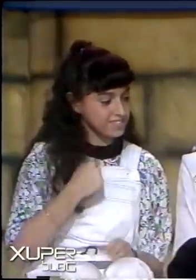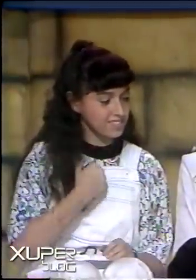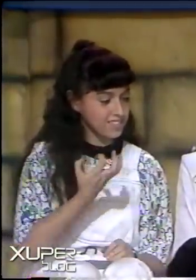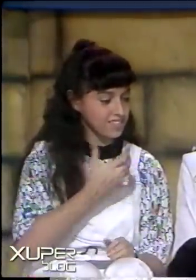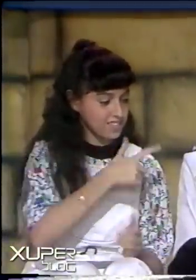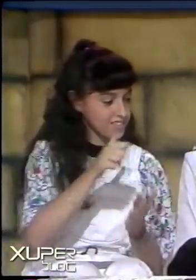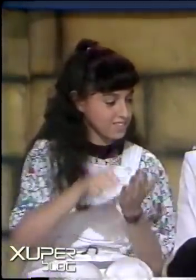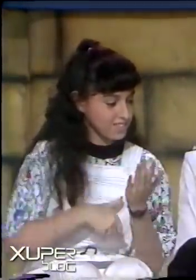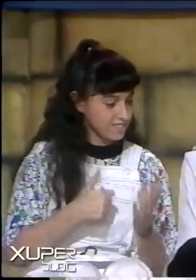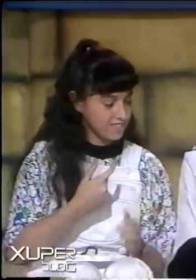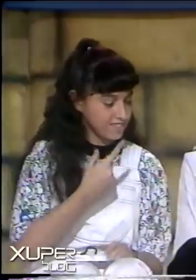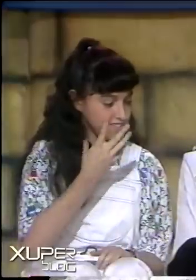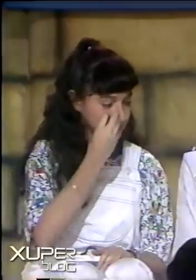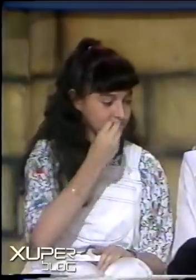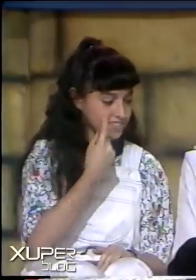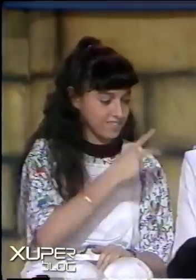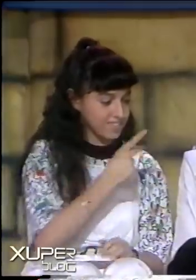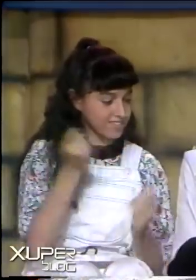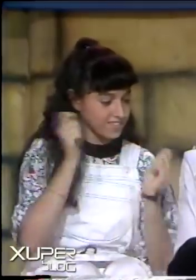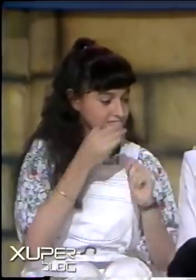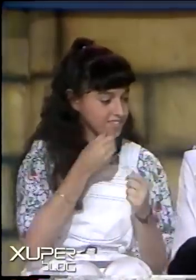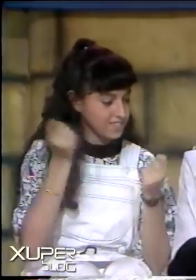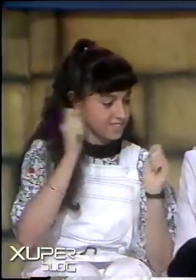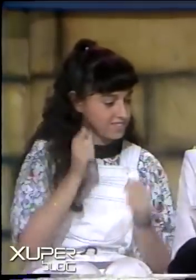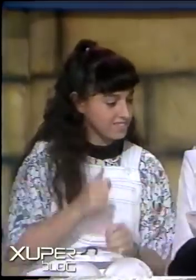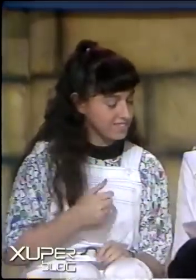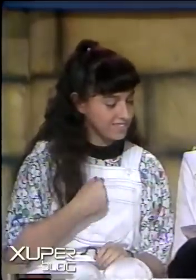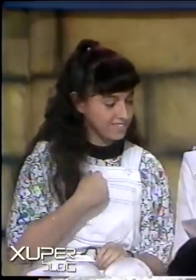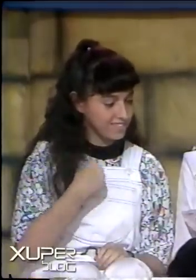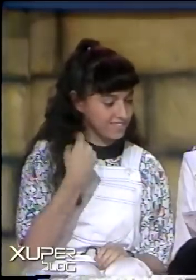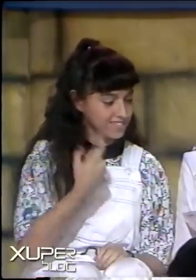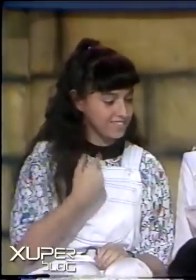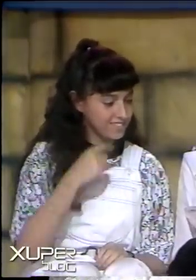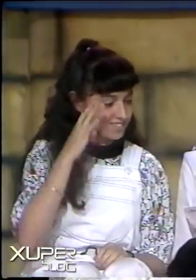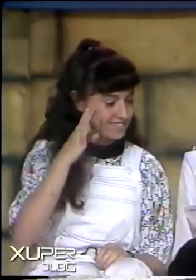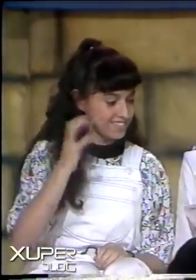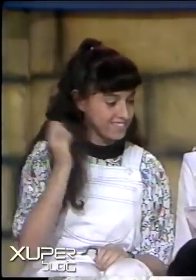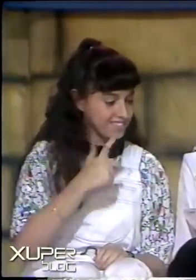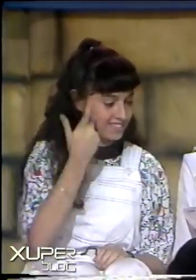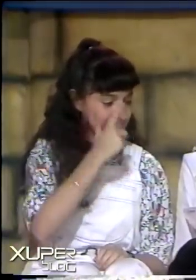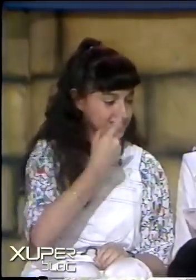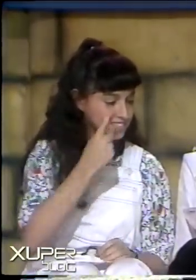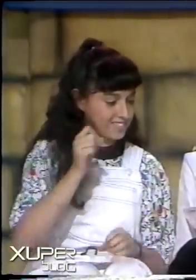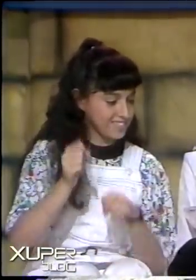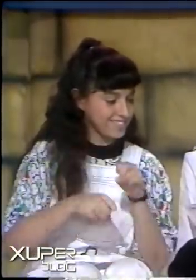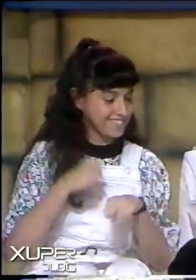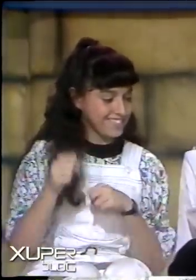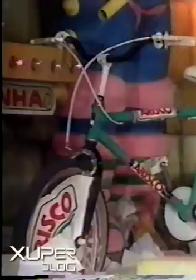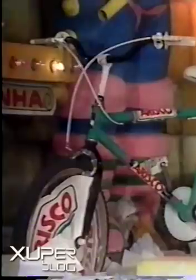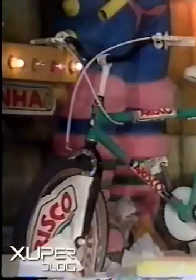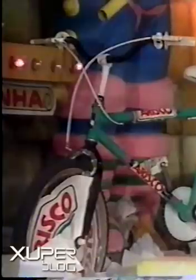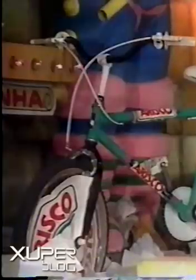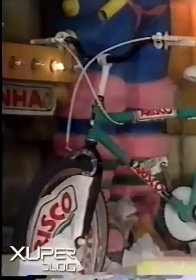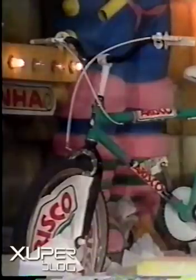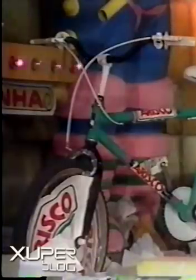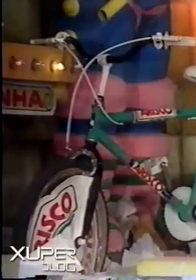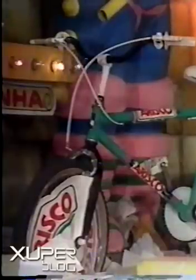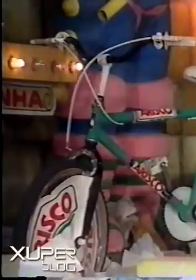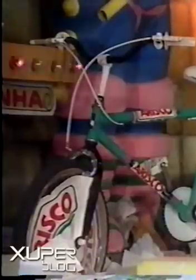que você me mandasse muitas fotos de você, dos Paquitos e Paquitos. Meu maior sonho é ganhar uma bicicleta rápida.